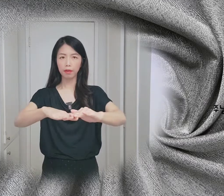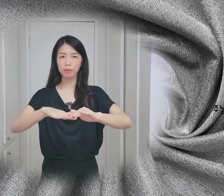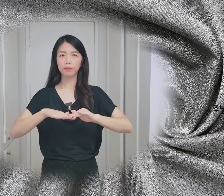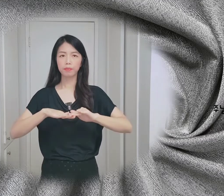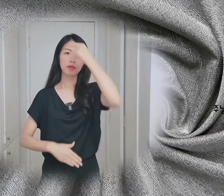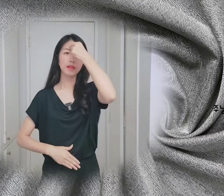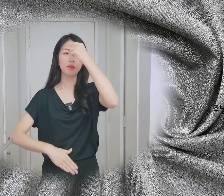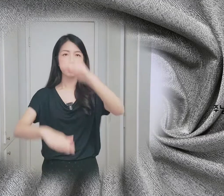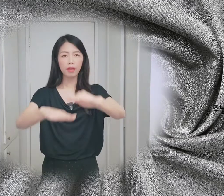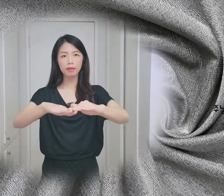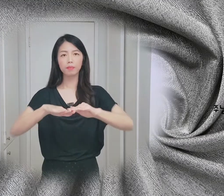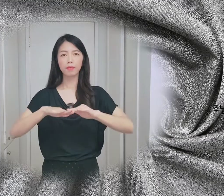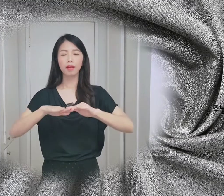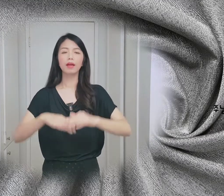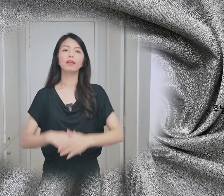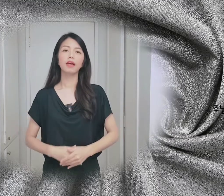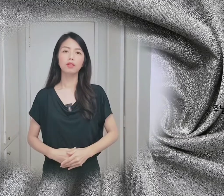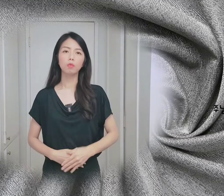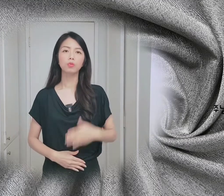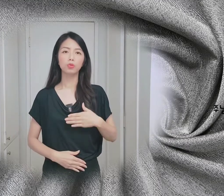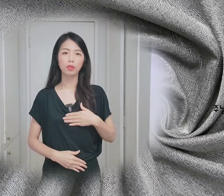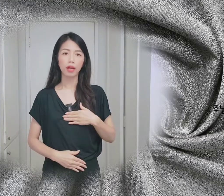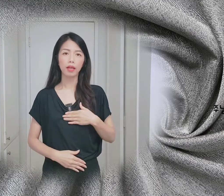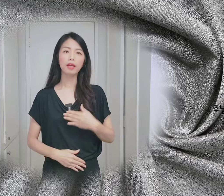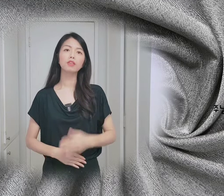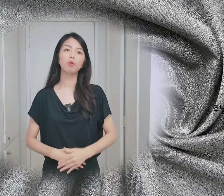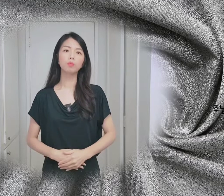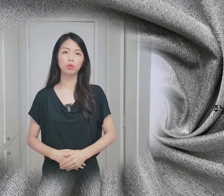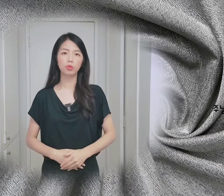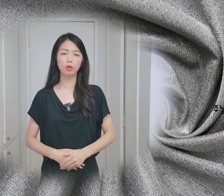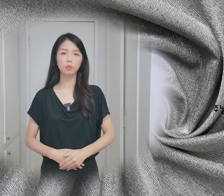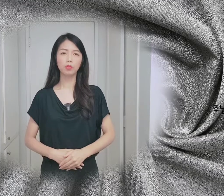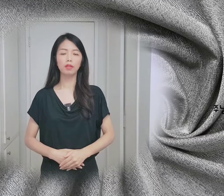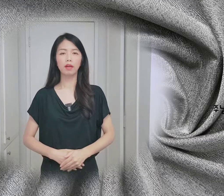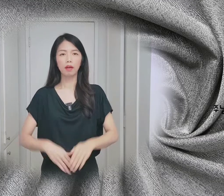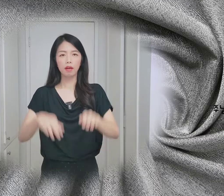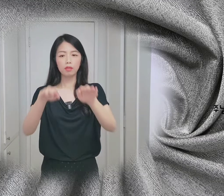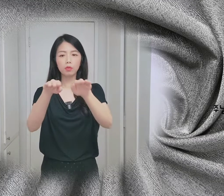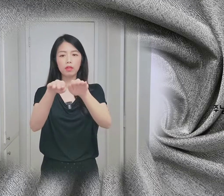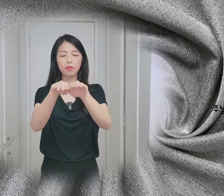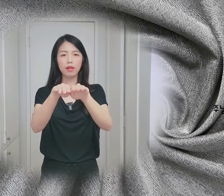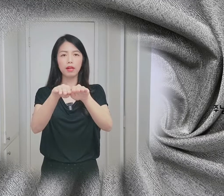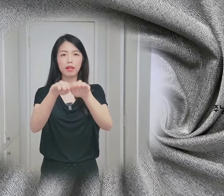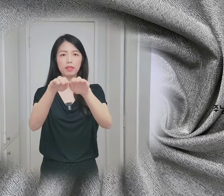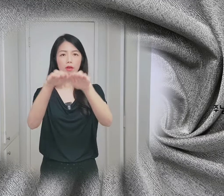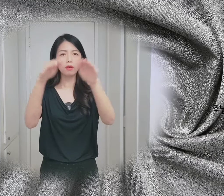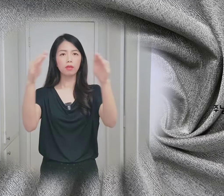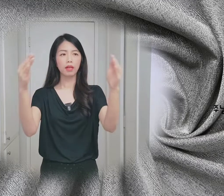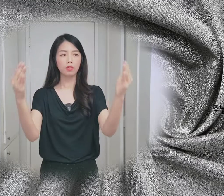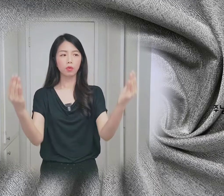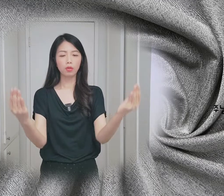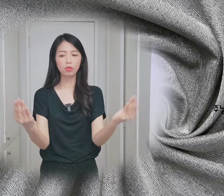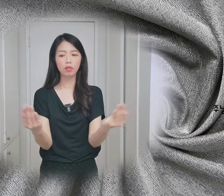주시면 예배, 나의 전부, 나의 전부. 전부는 손등이 위를 향하게